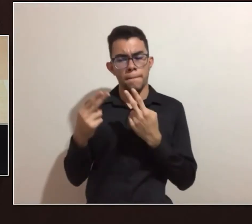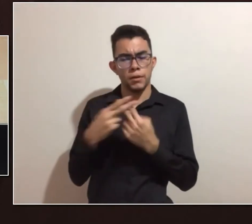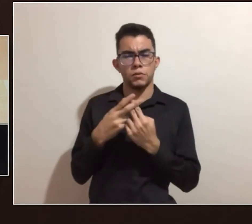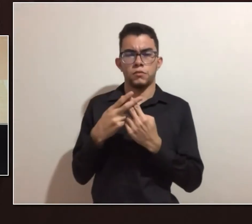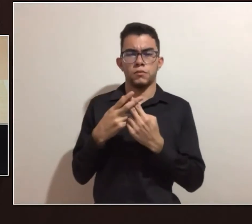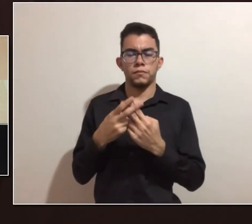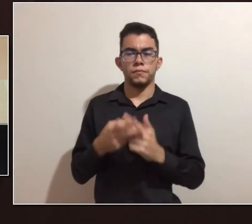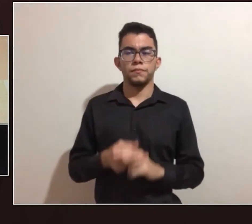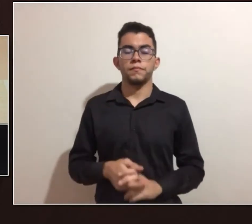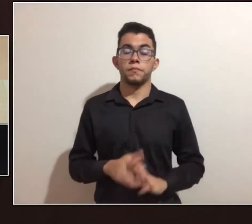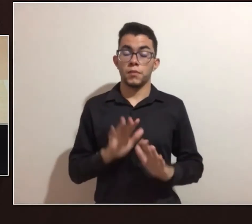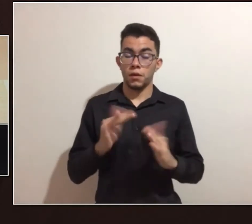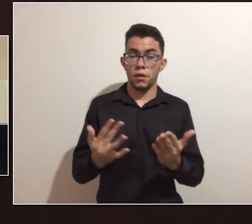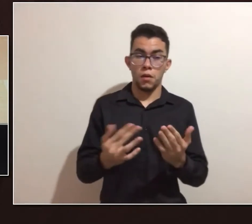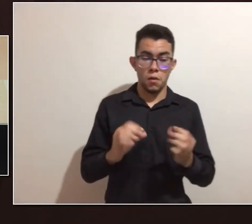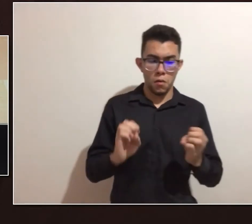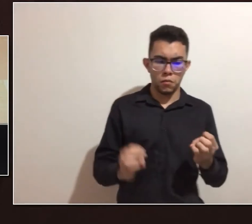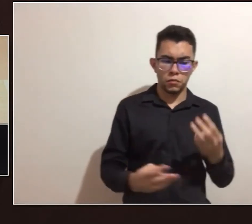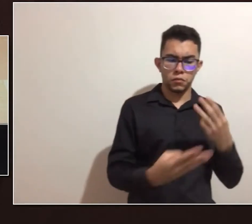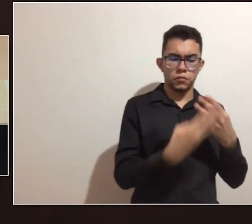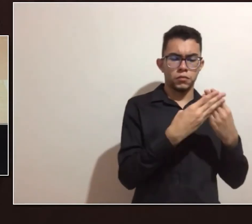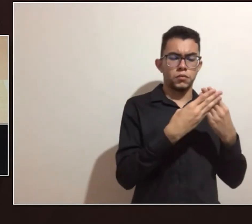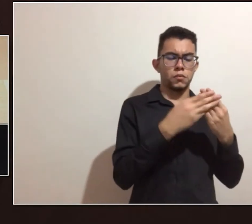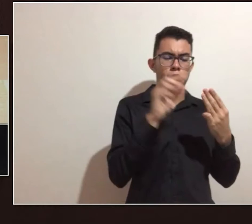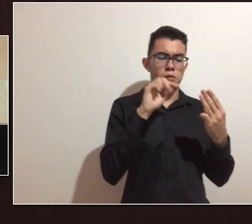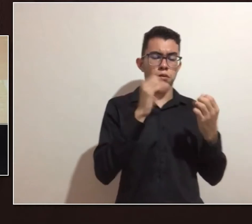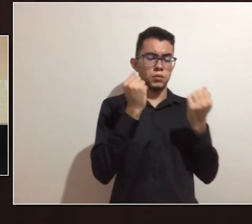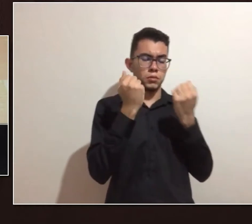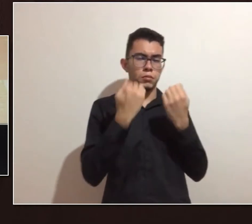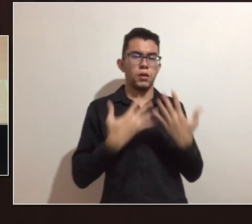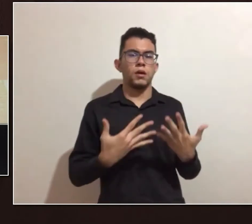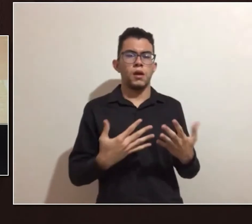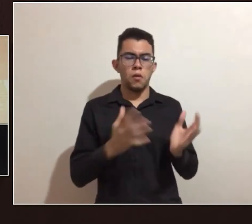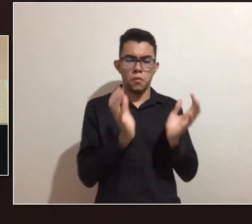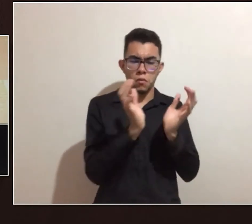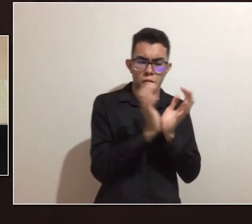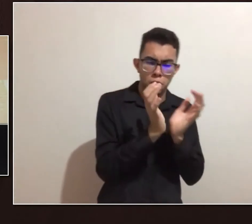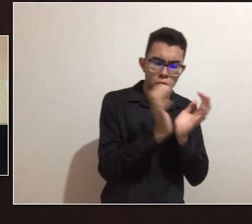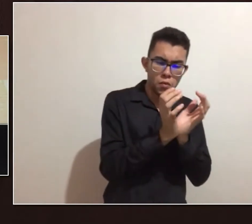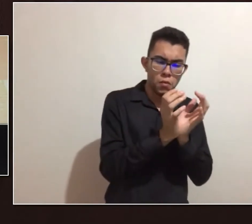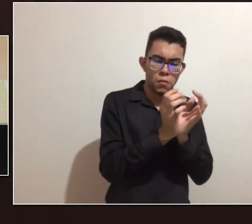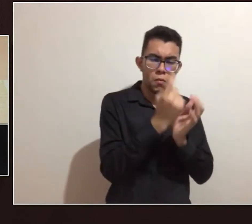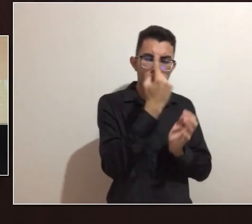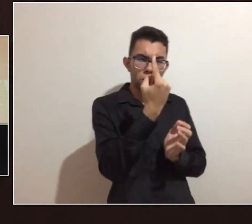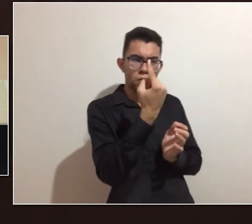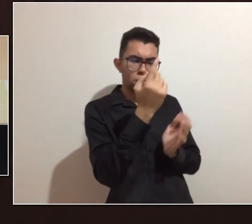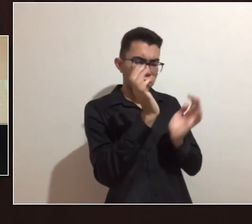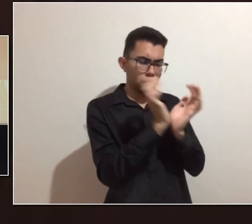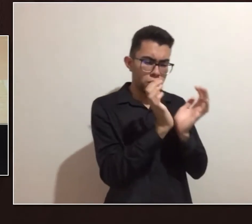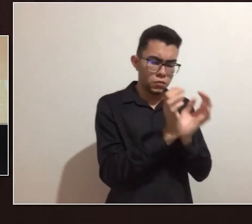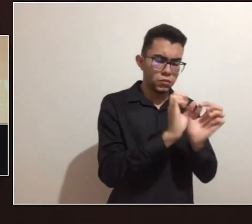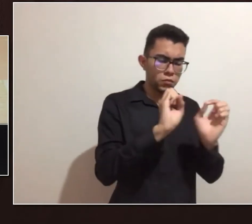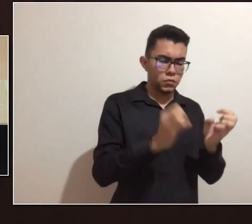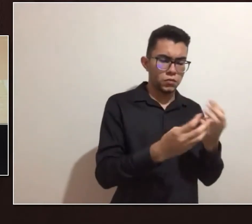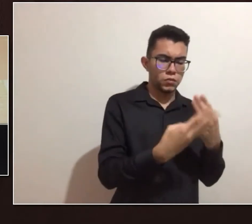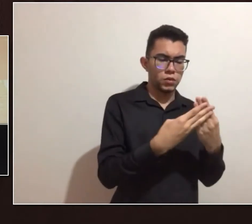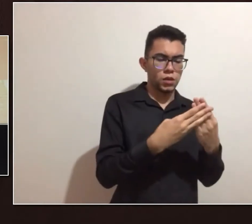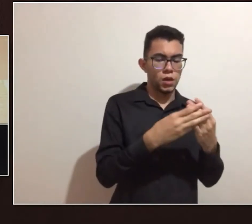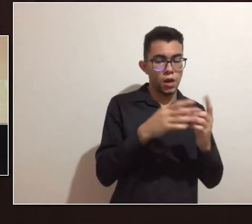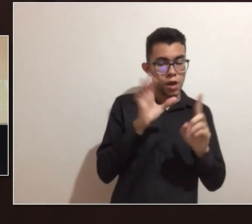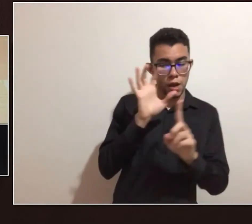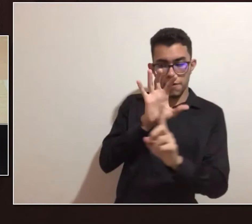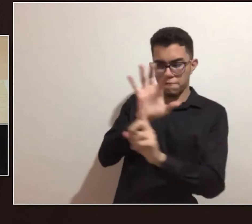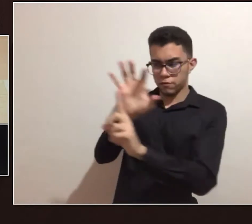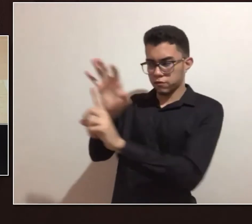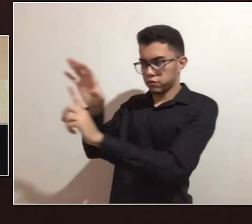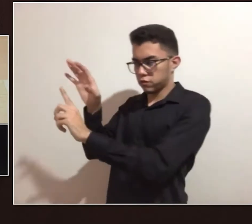judaísmo era uma coisa exclusiva, a religião era de uma só nação, sem influência maior na